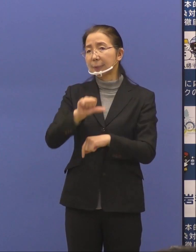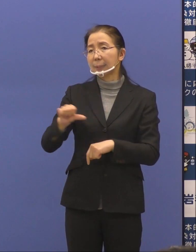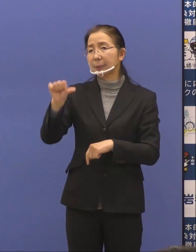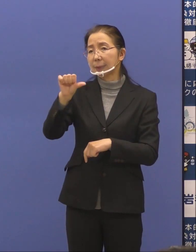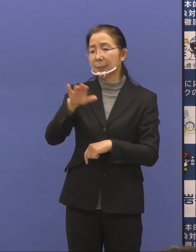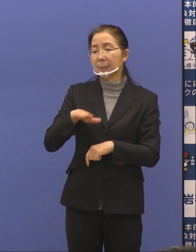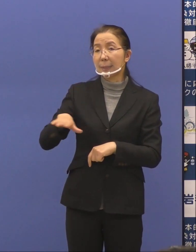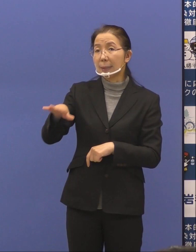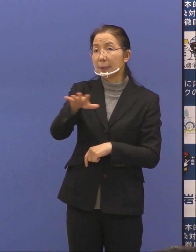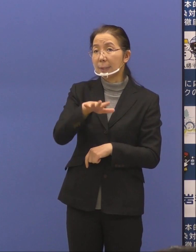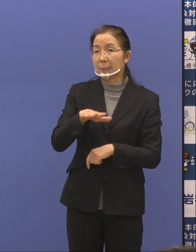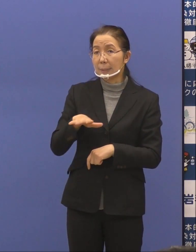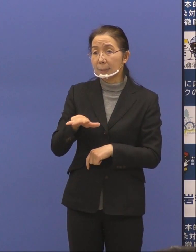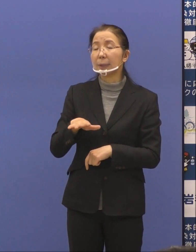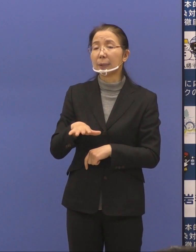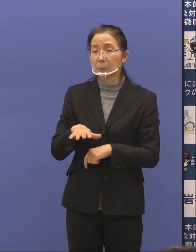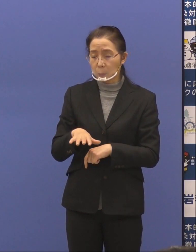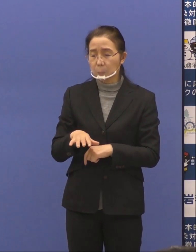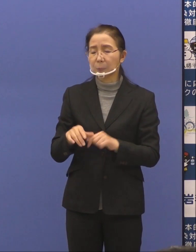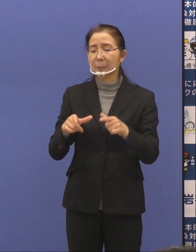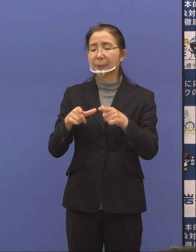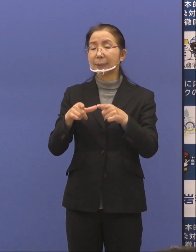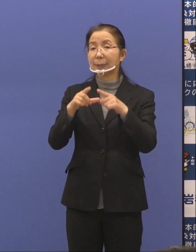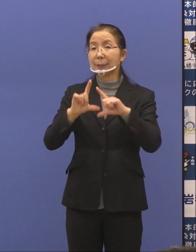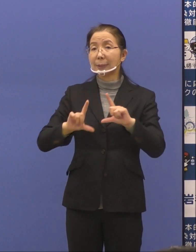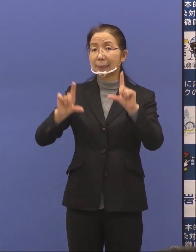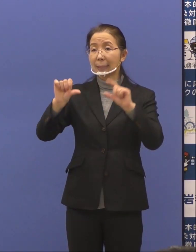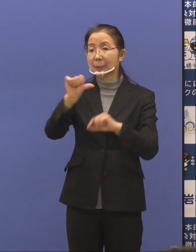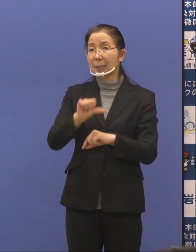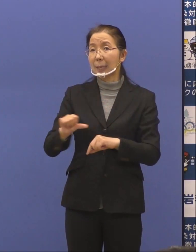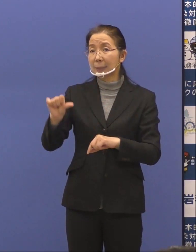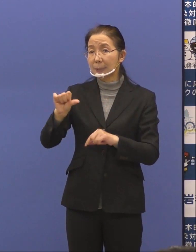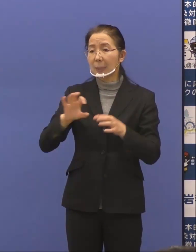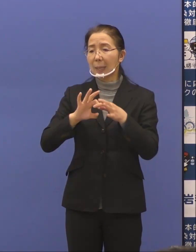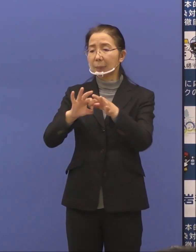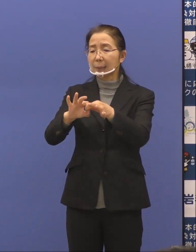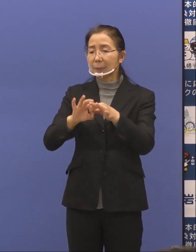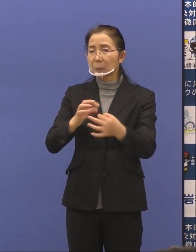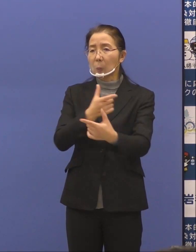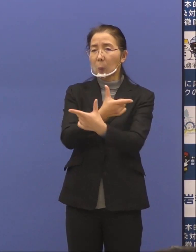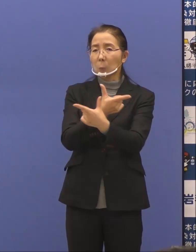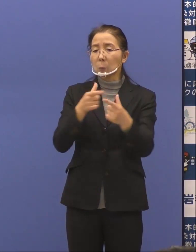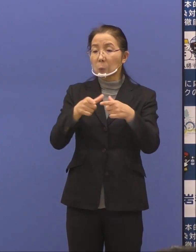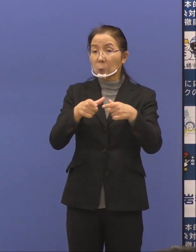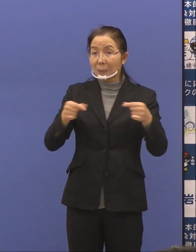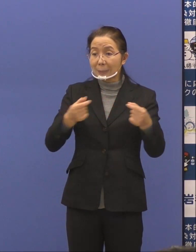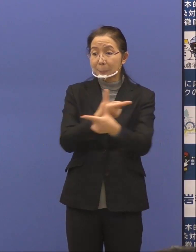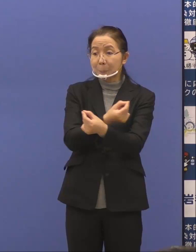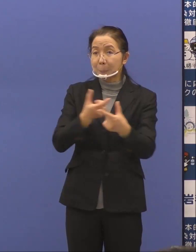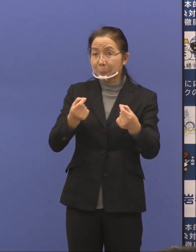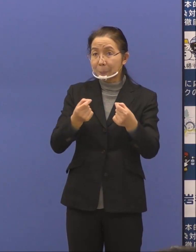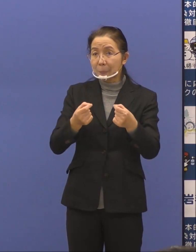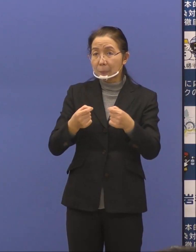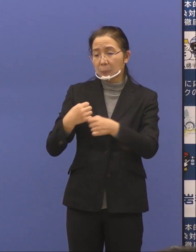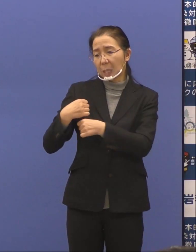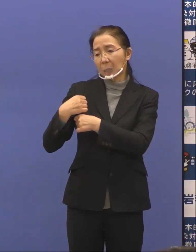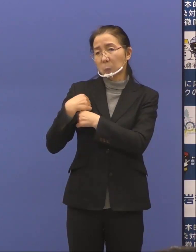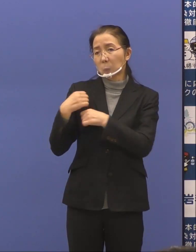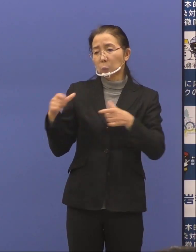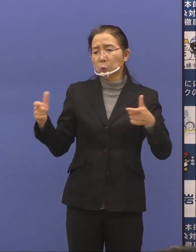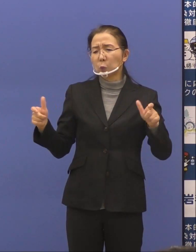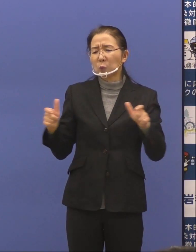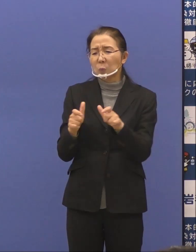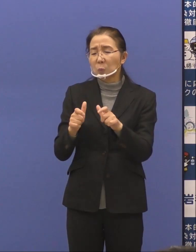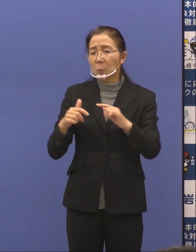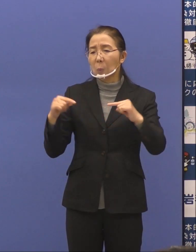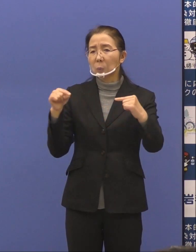の、東アジアに軍事的利害を持つ国々が軍縮交渉を始めるべきだと思